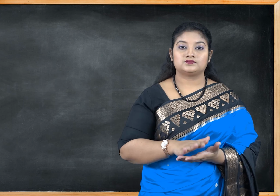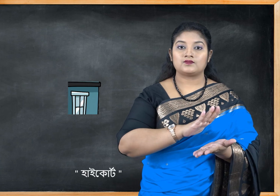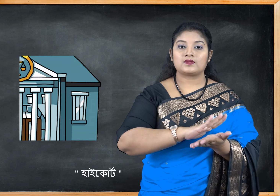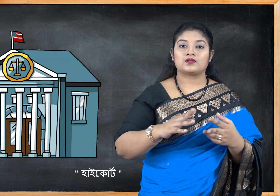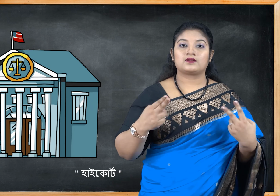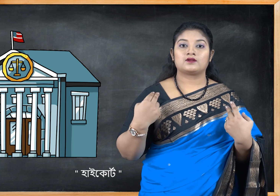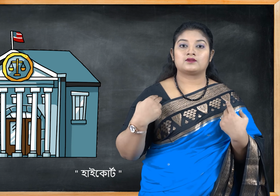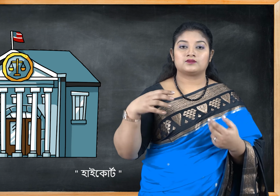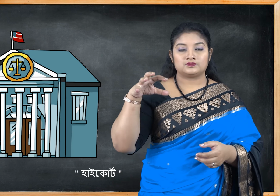হাইকোর্ট,